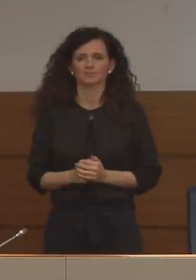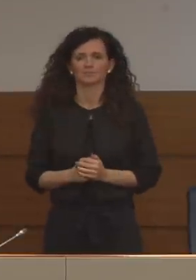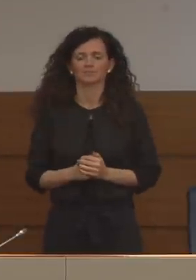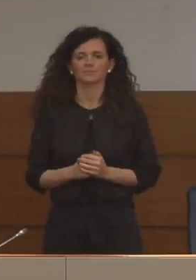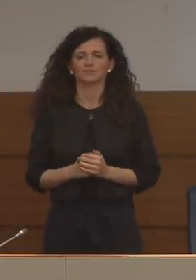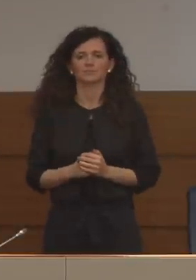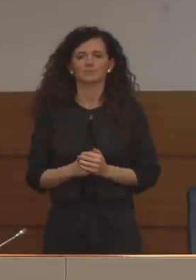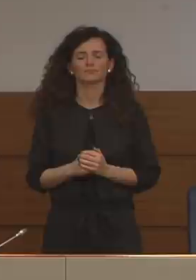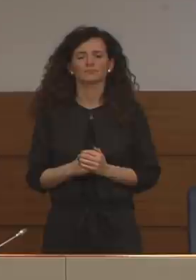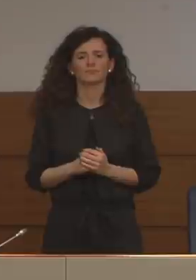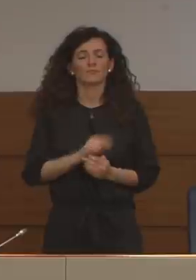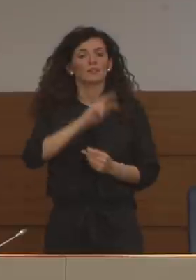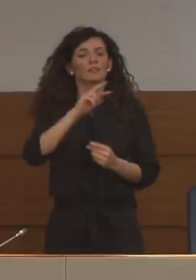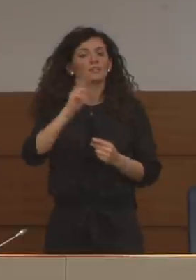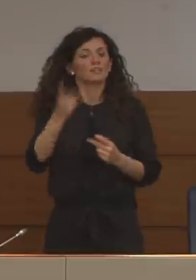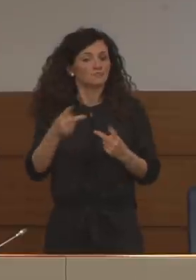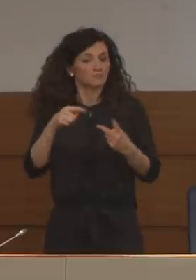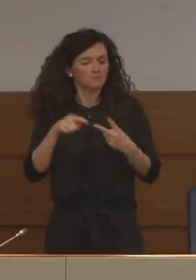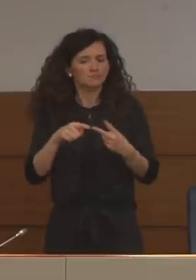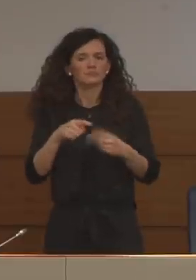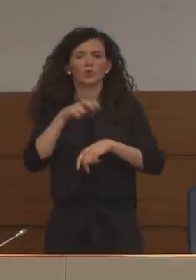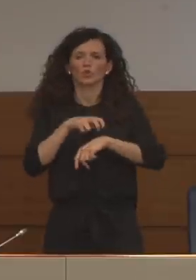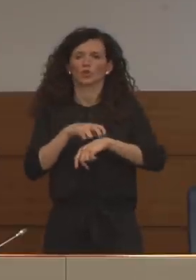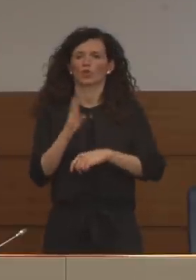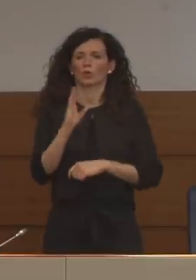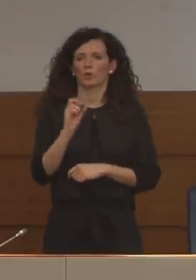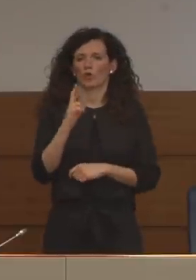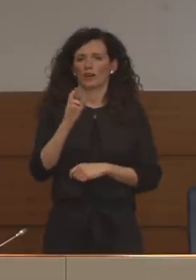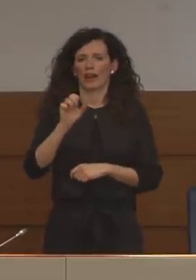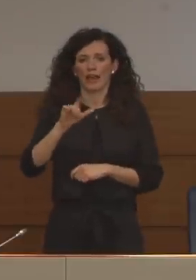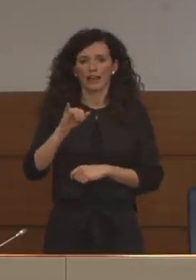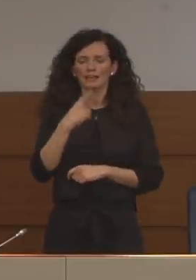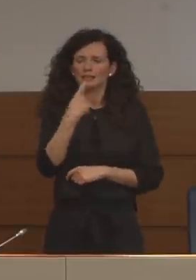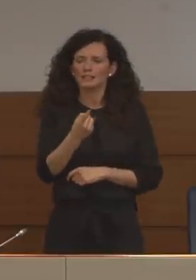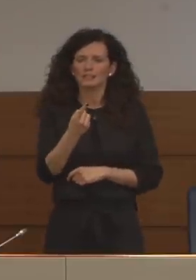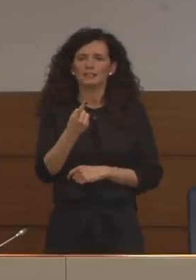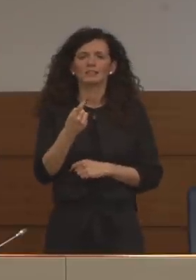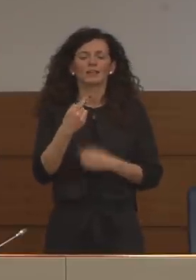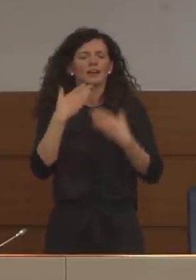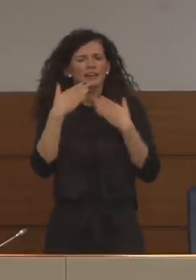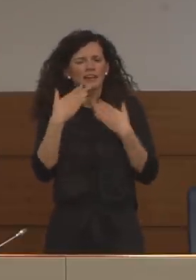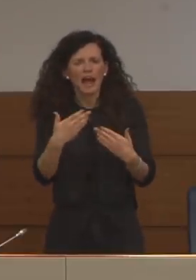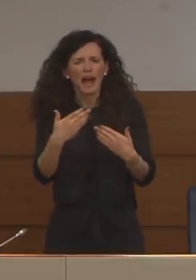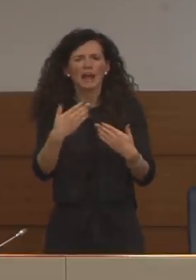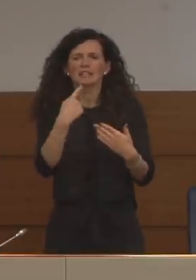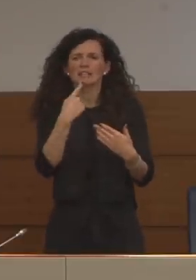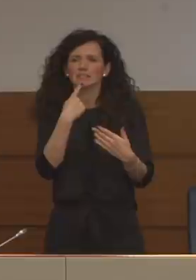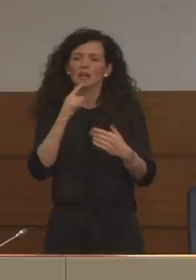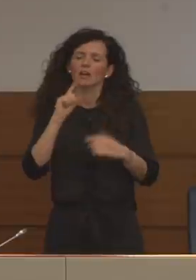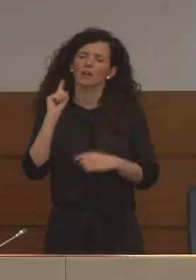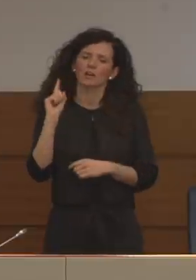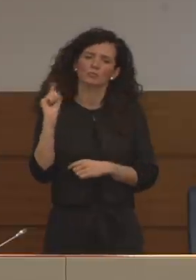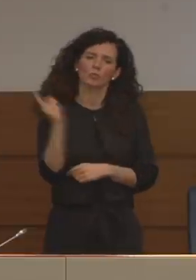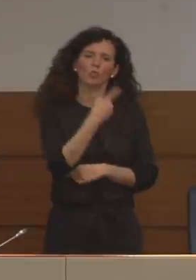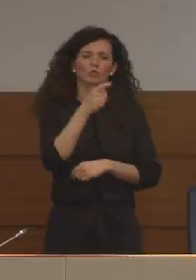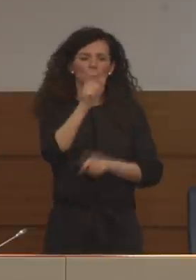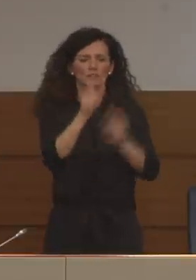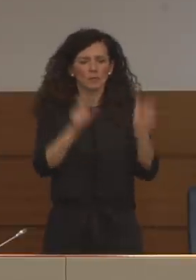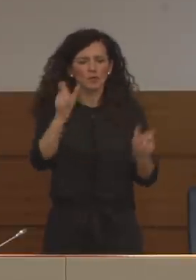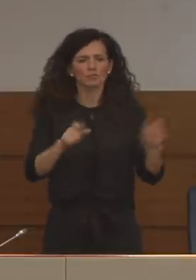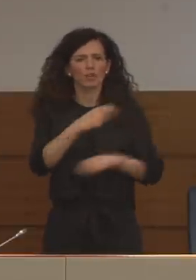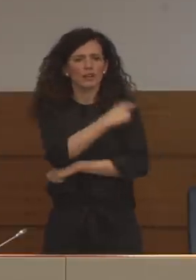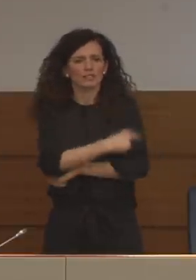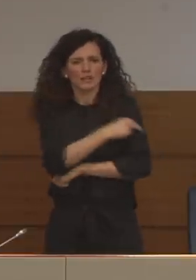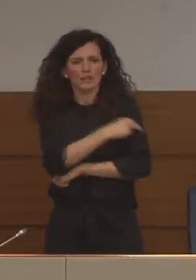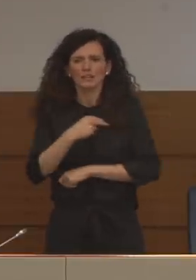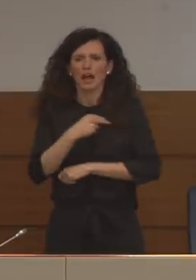dottor borrelli ha detto un'altra cosa importantissima il ringraziamento a tutto il personale sanitario tutte le forze